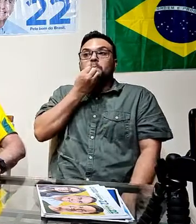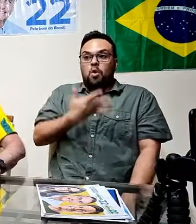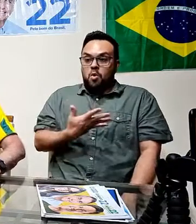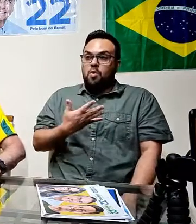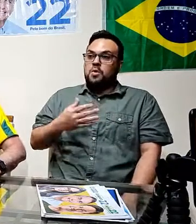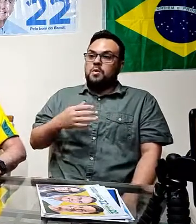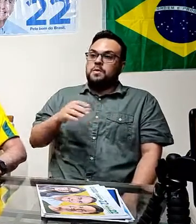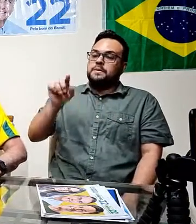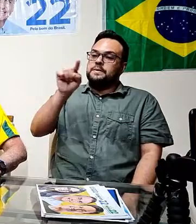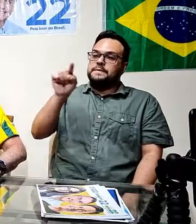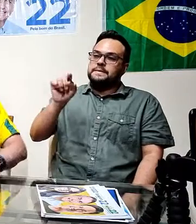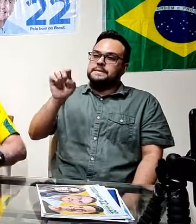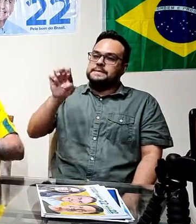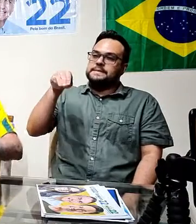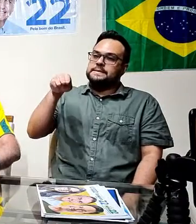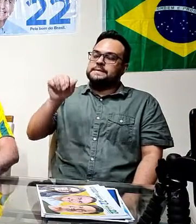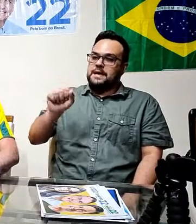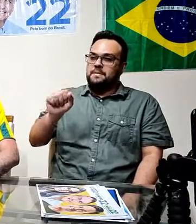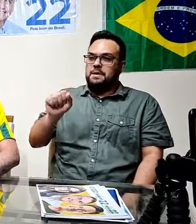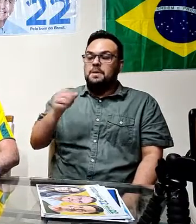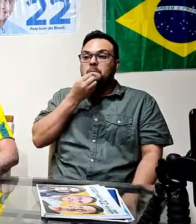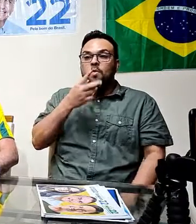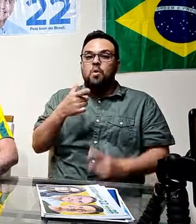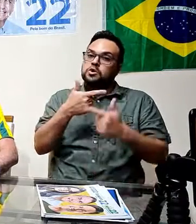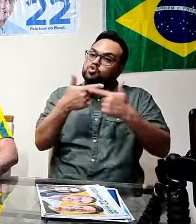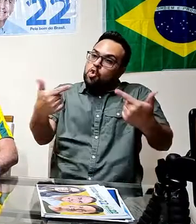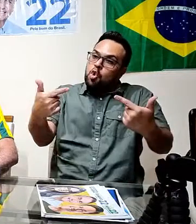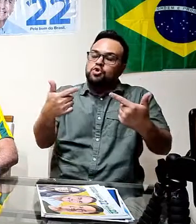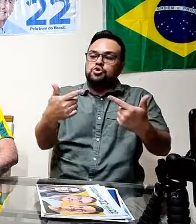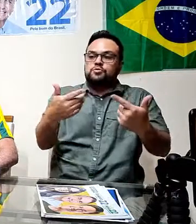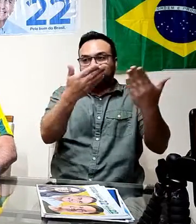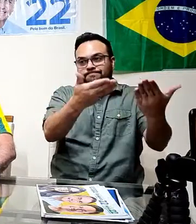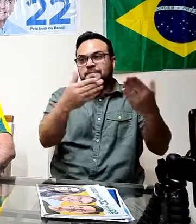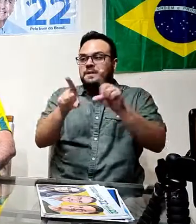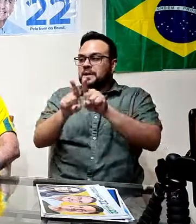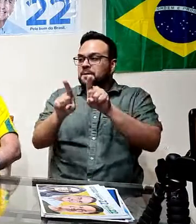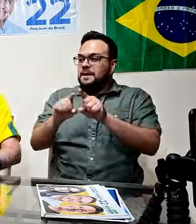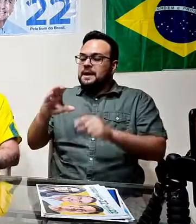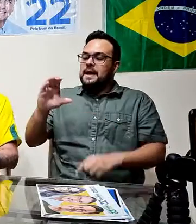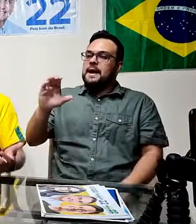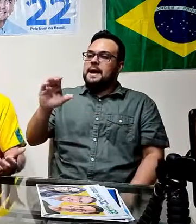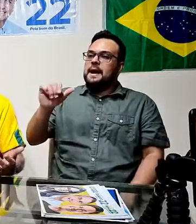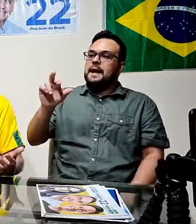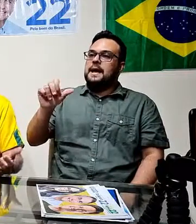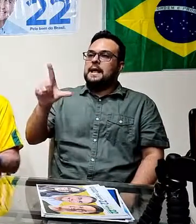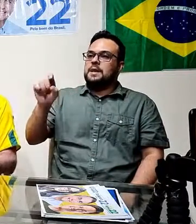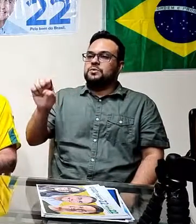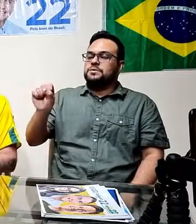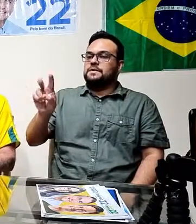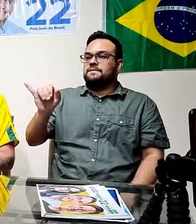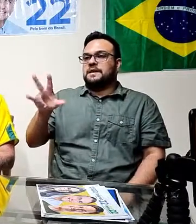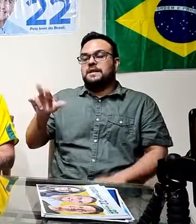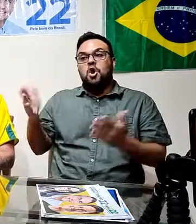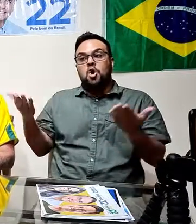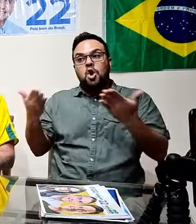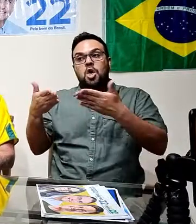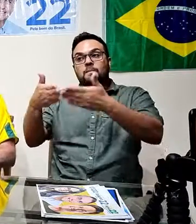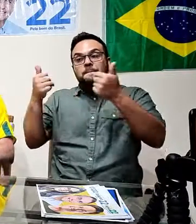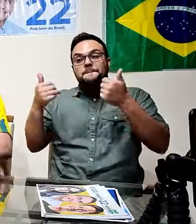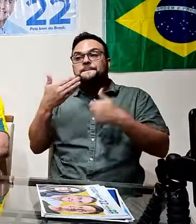Minas Gerais, que é o Zema. Boa sorte, Zema, e boa sorte, Carlos Viana. Agora, o pedido especial, esse sim,